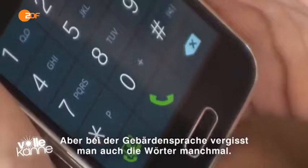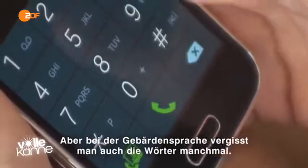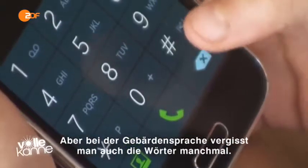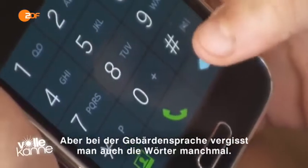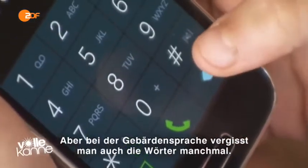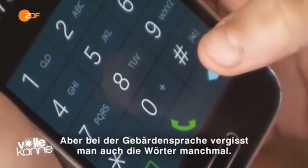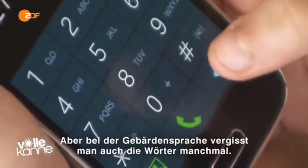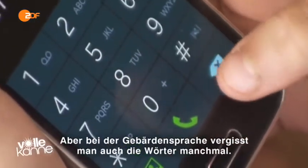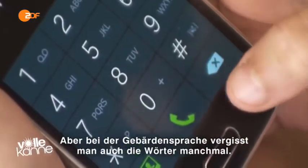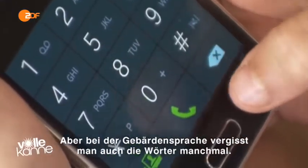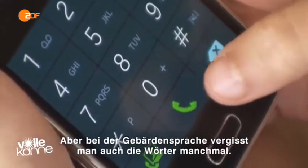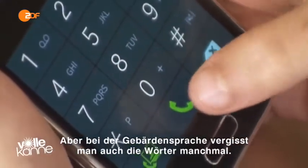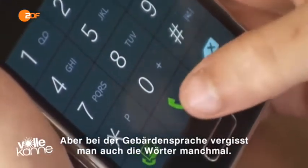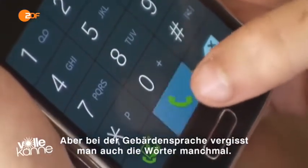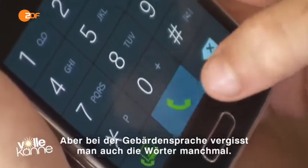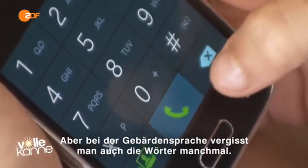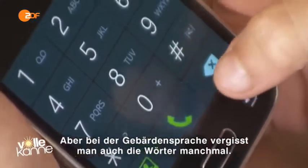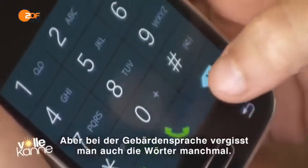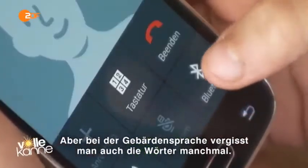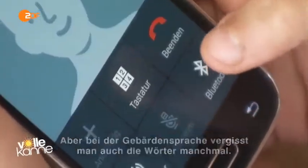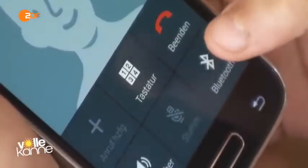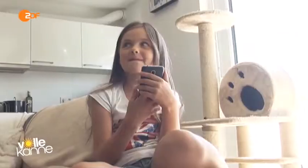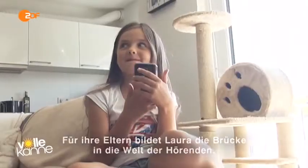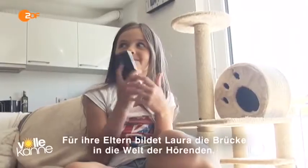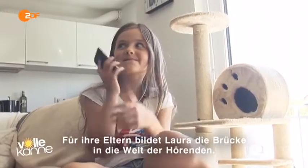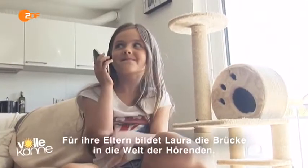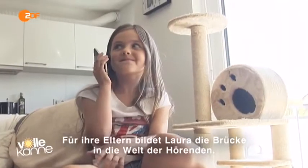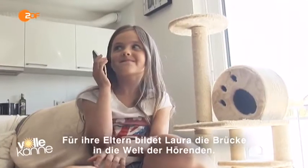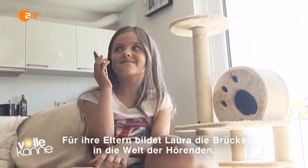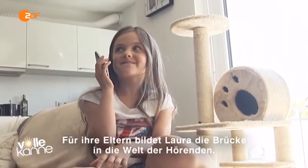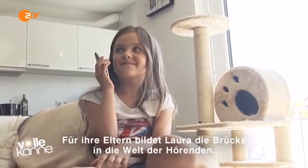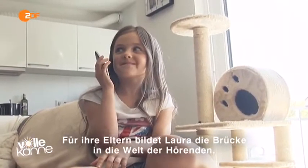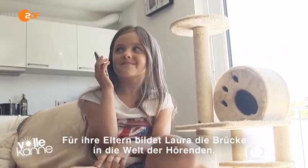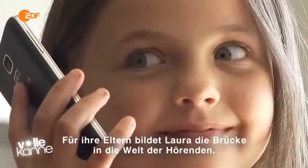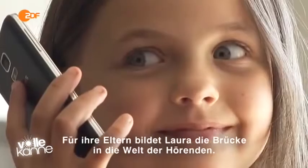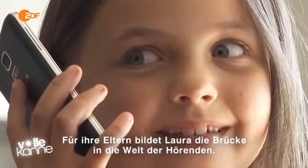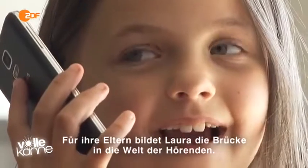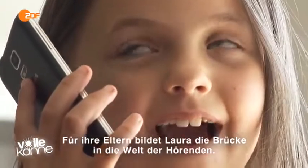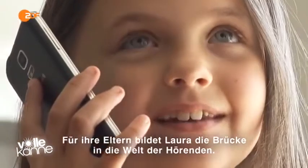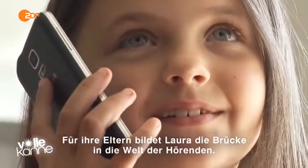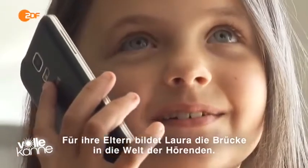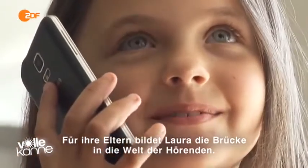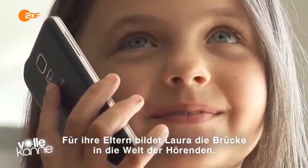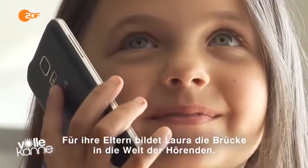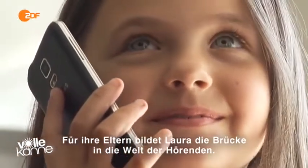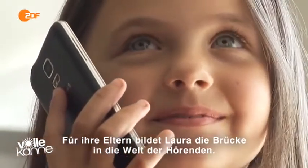der Gebärdensprache vergisst man auch die Wörter manchmal. Für ihre Eltern bildet Laura die Brücke in die Welt der